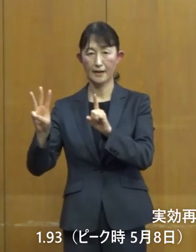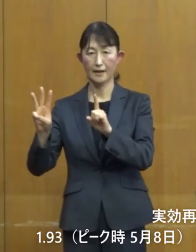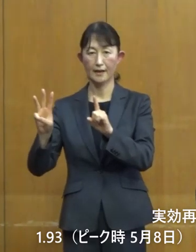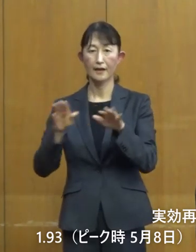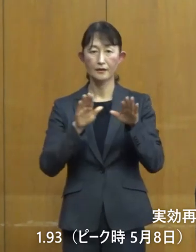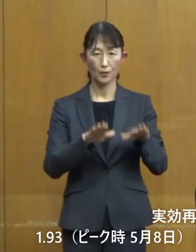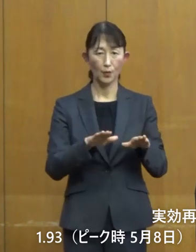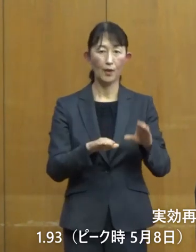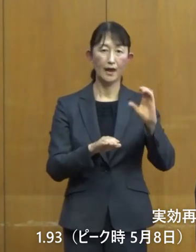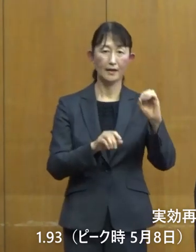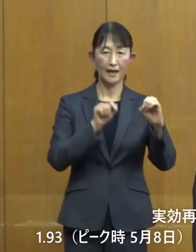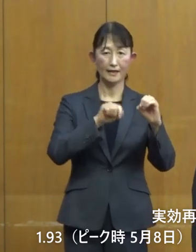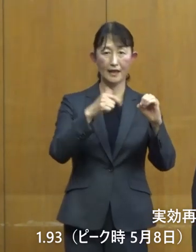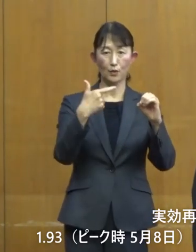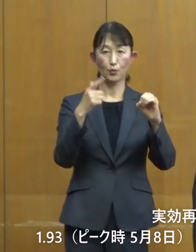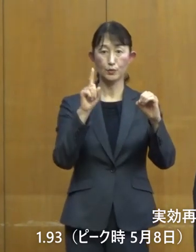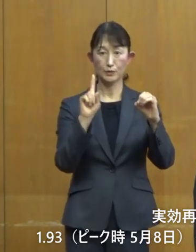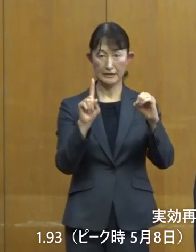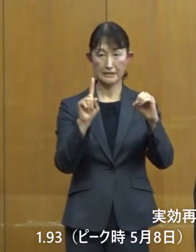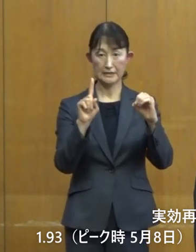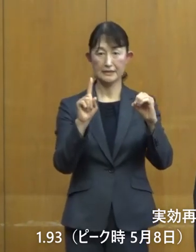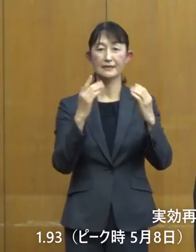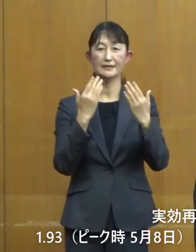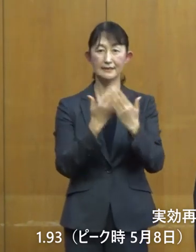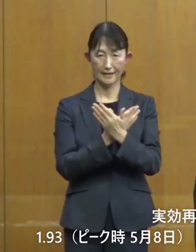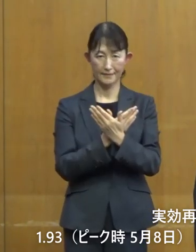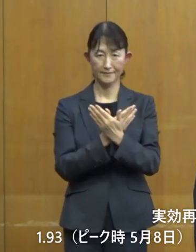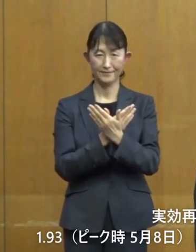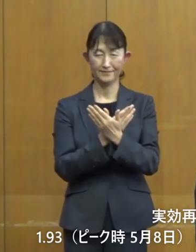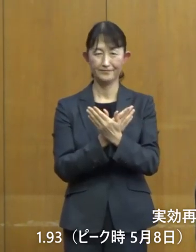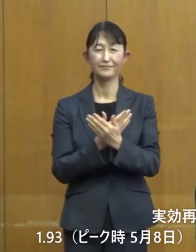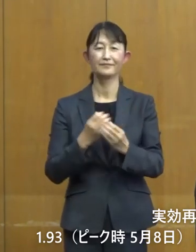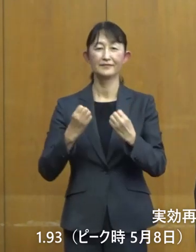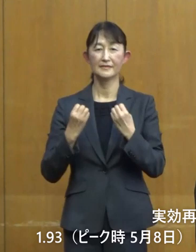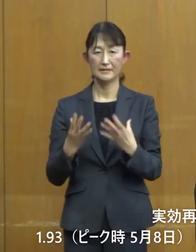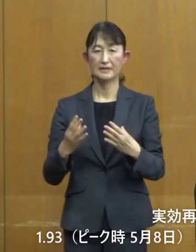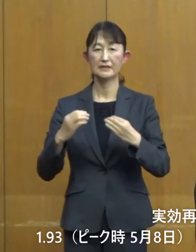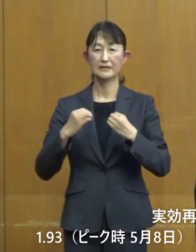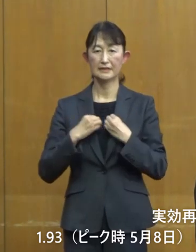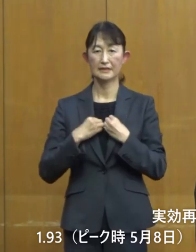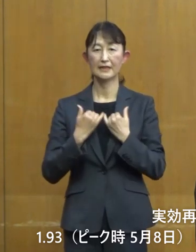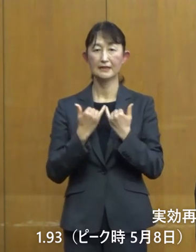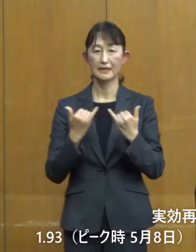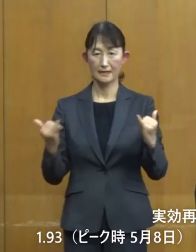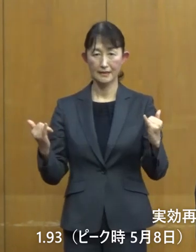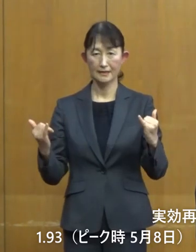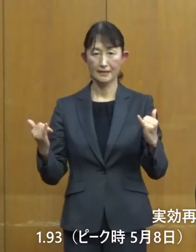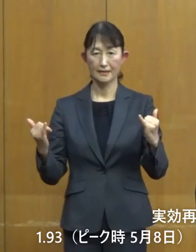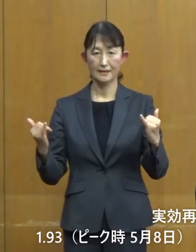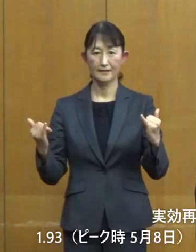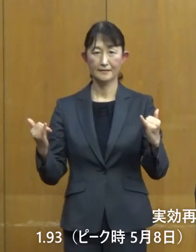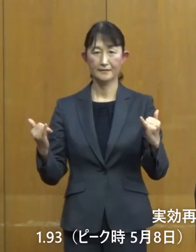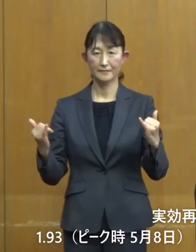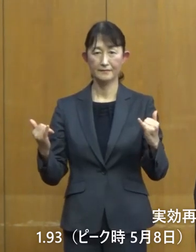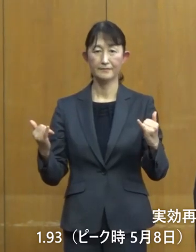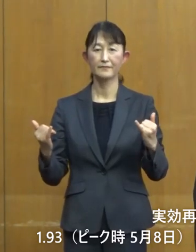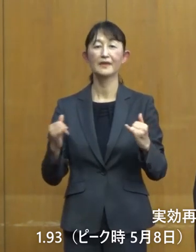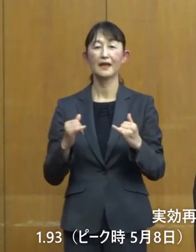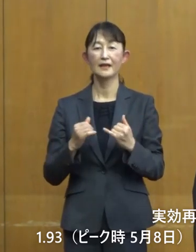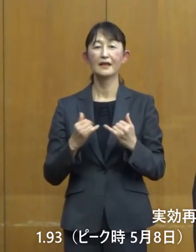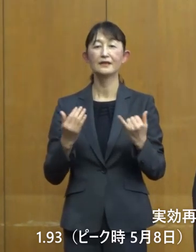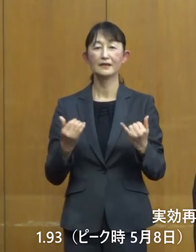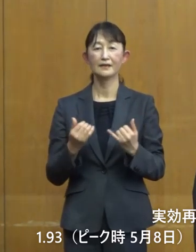から本日は 0.61 となっており、実効新